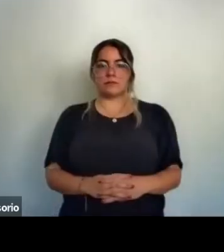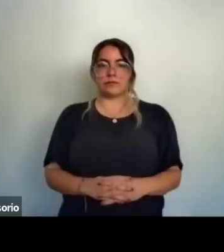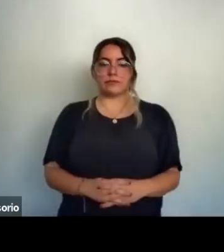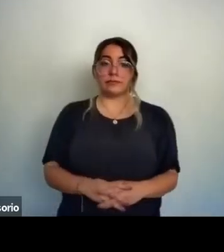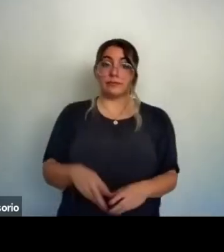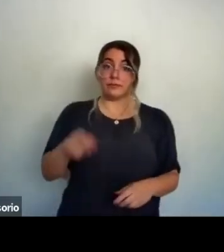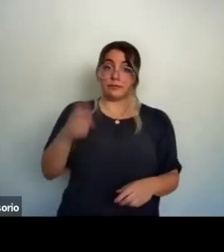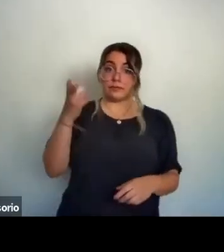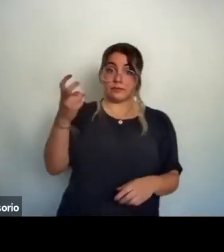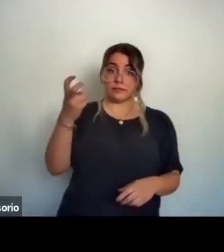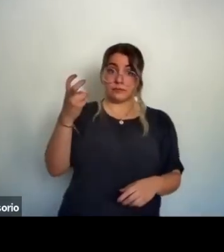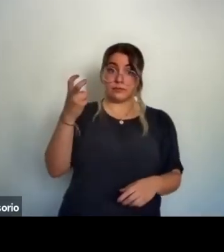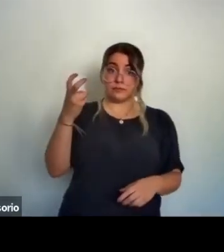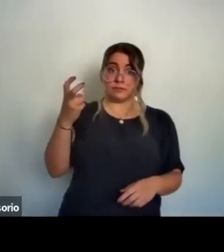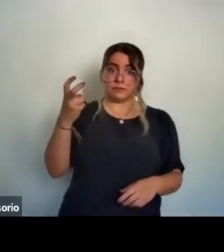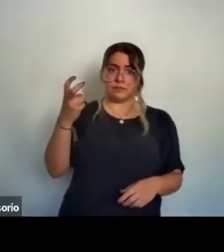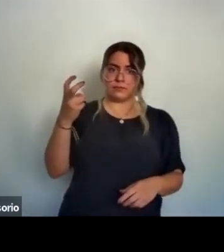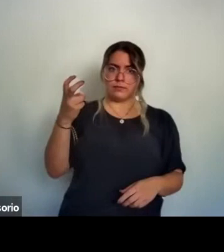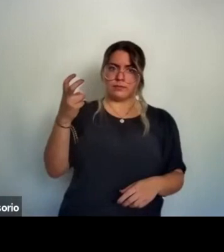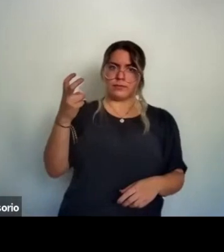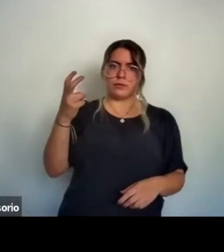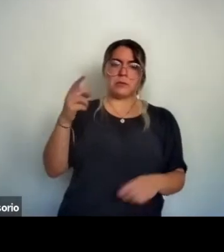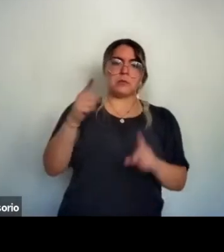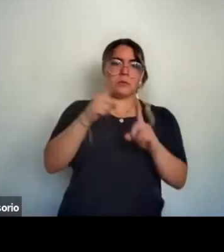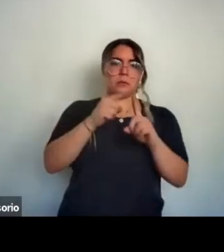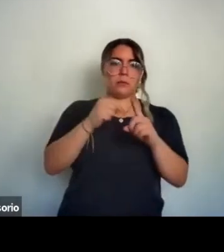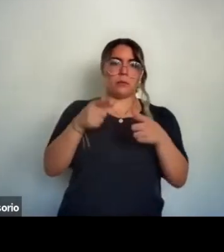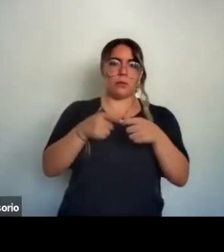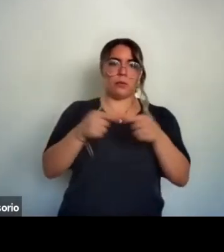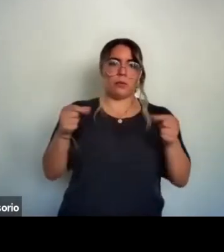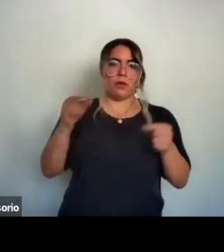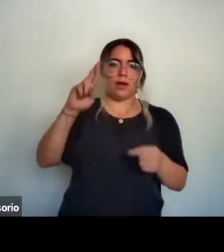Esta es una escena de la caricatura Remy.